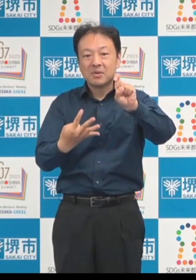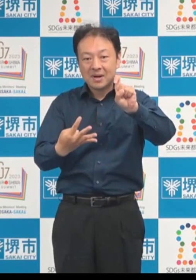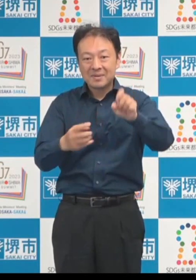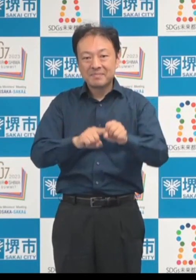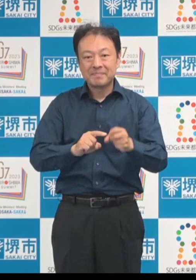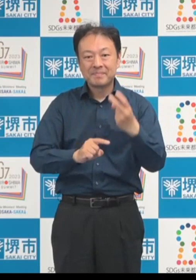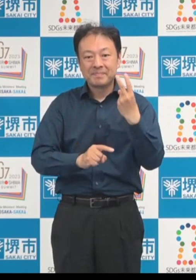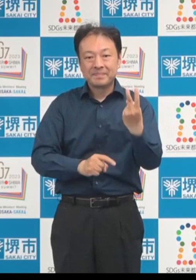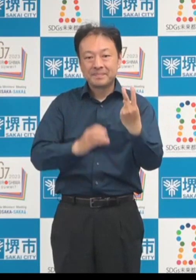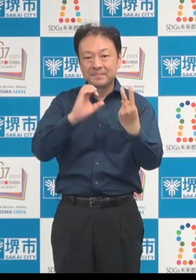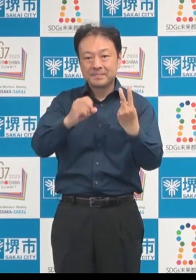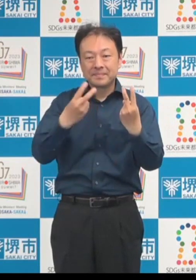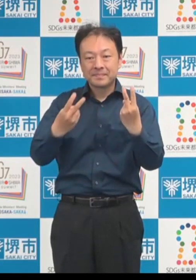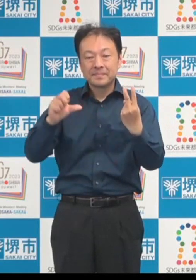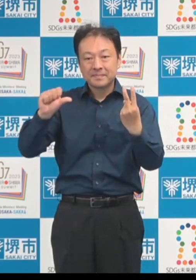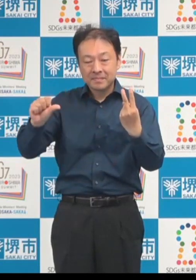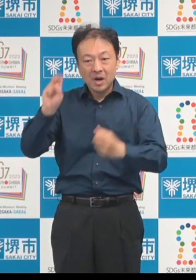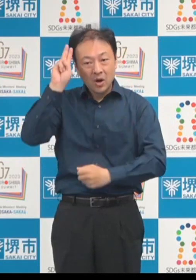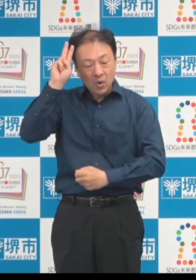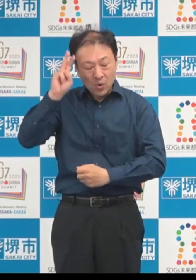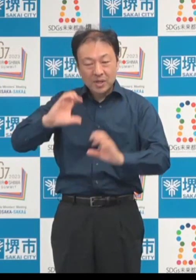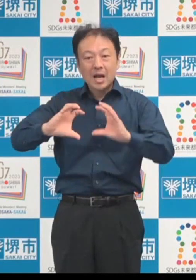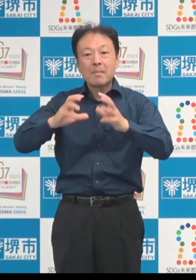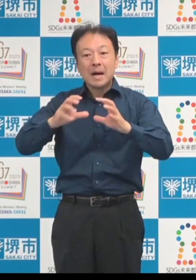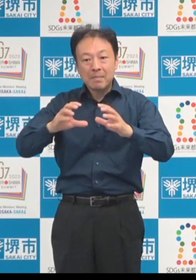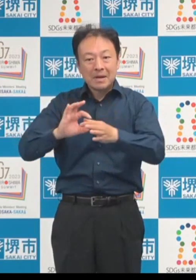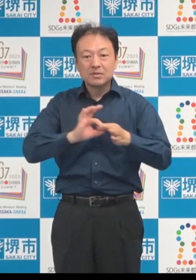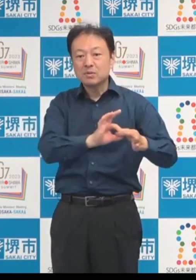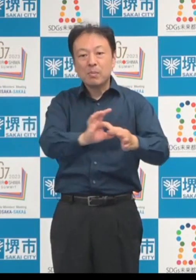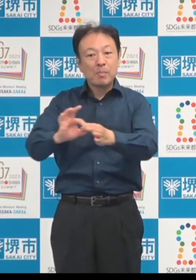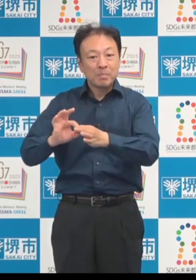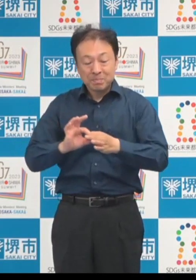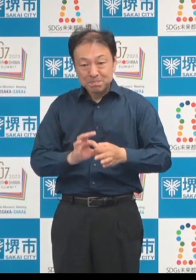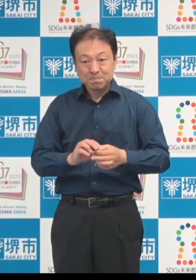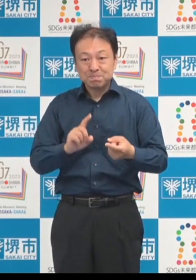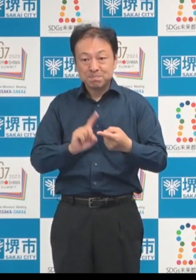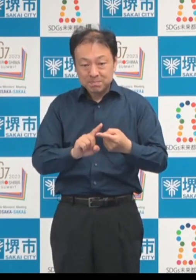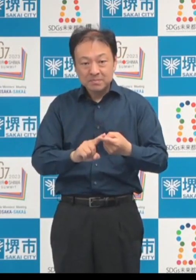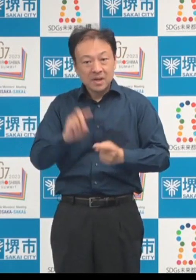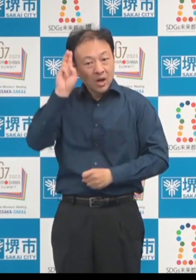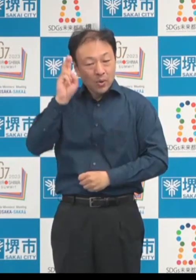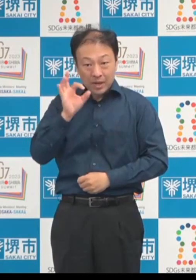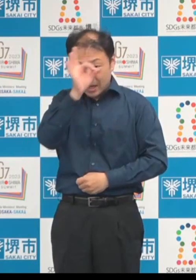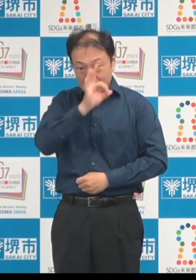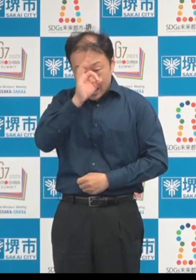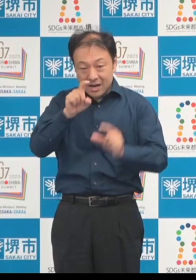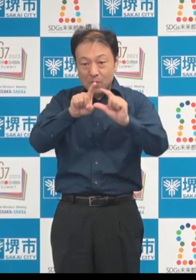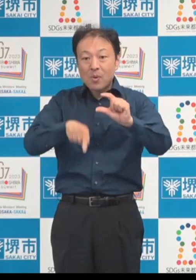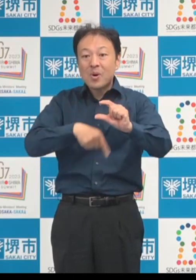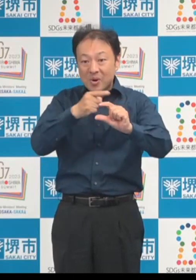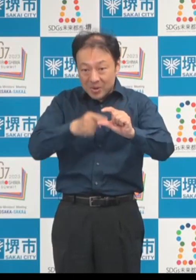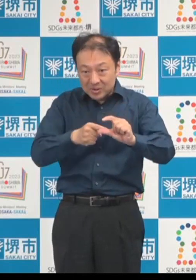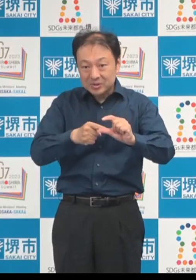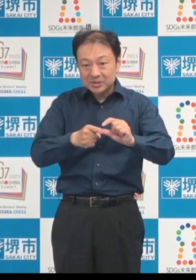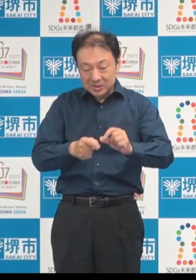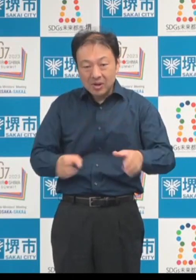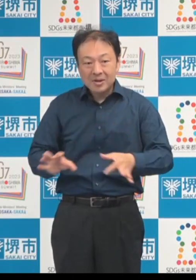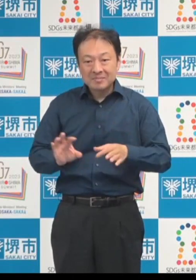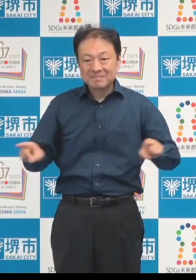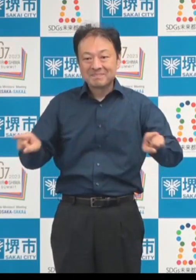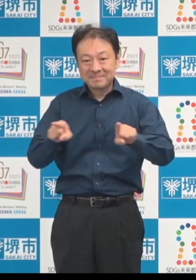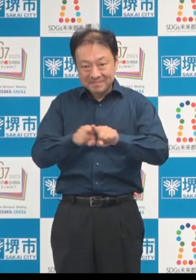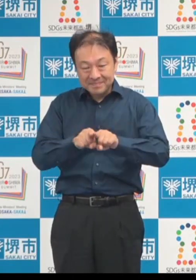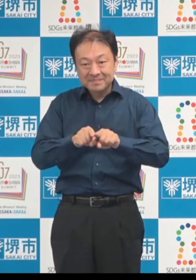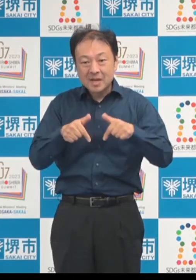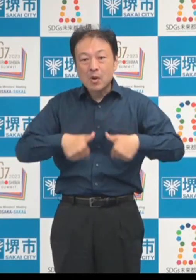阪国際博覧会協会および大阪観光局と連携しまして、フォー